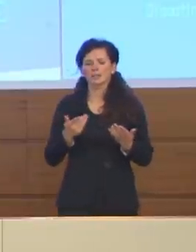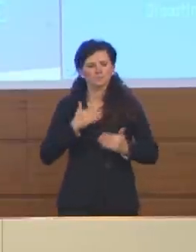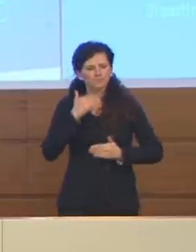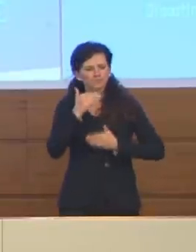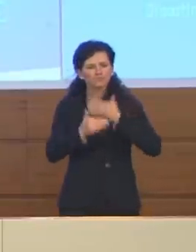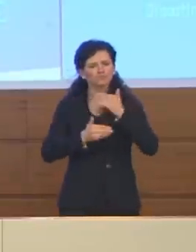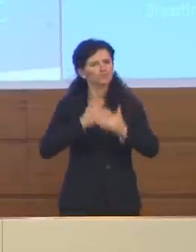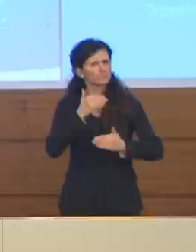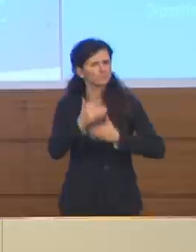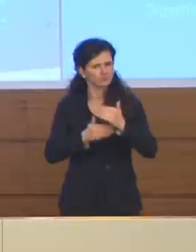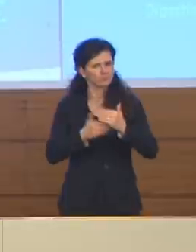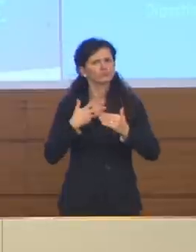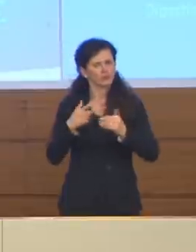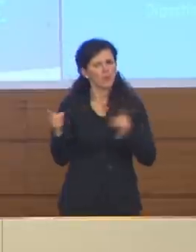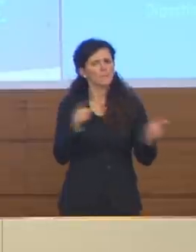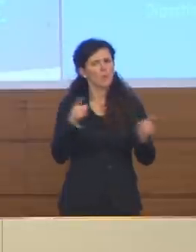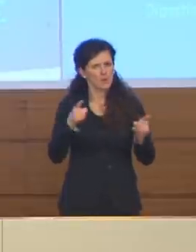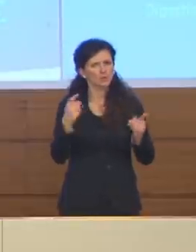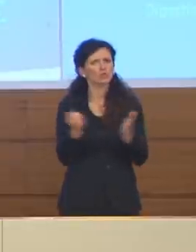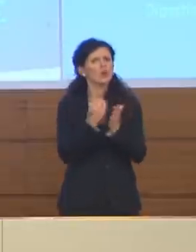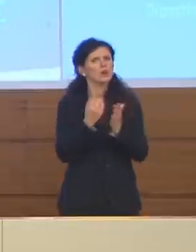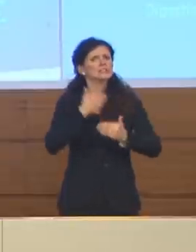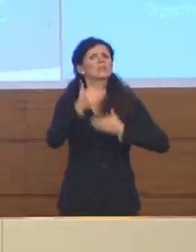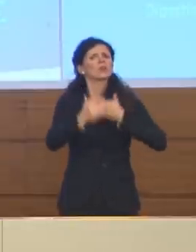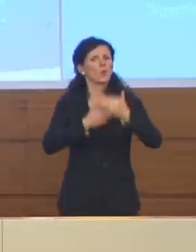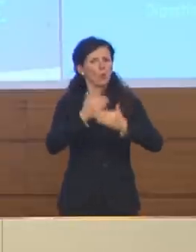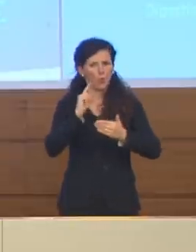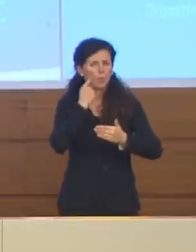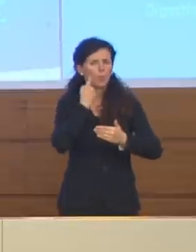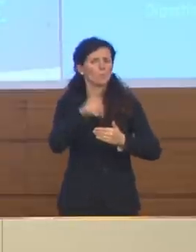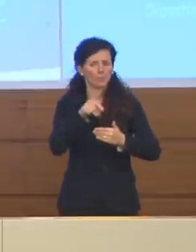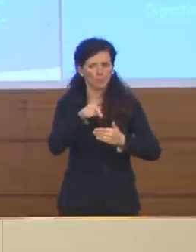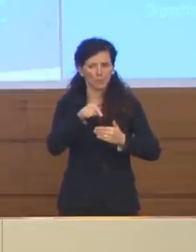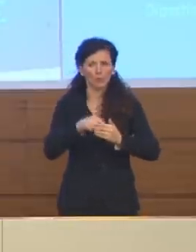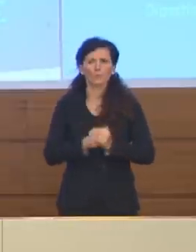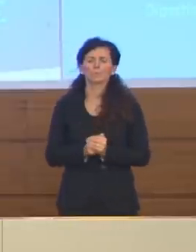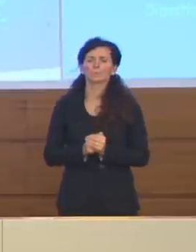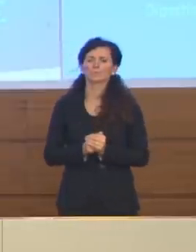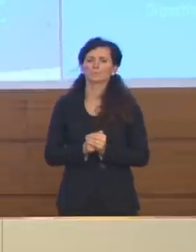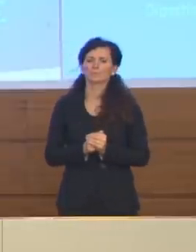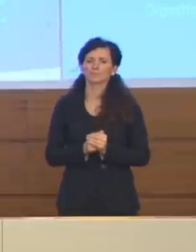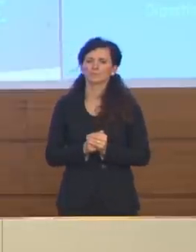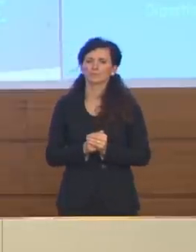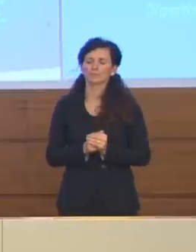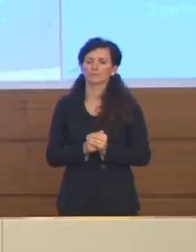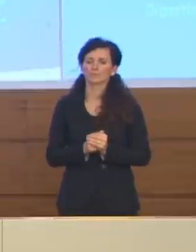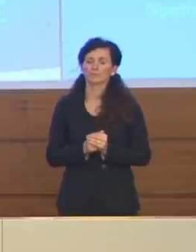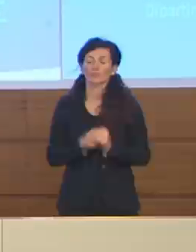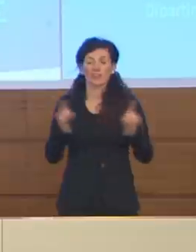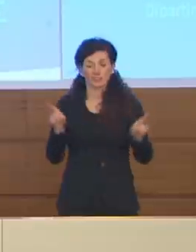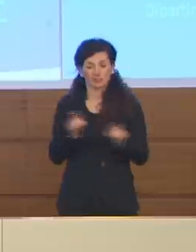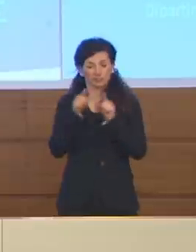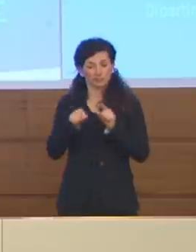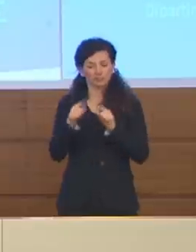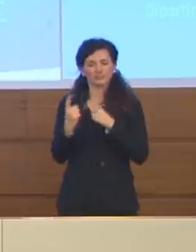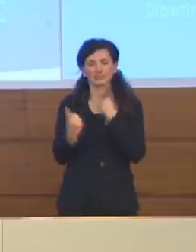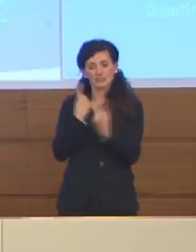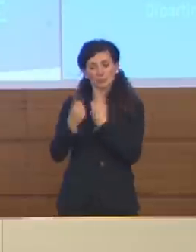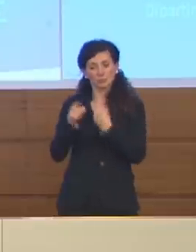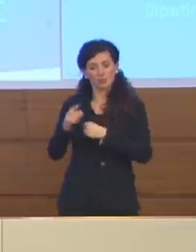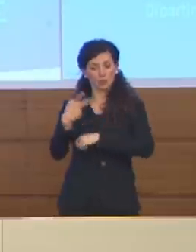di sviluppo dove però anche qui a deve essere detto molto chiaramente